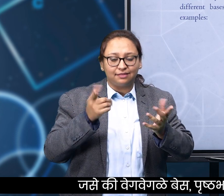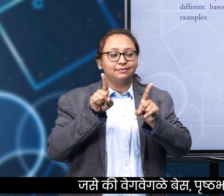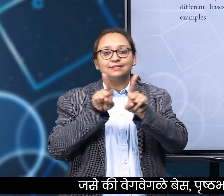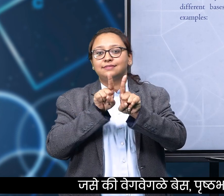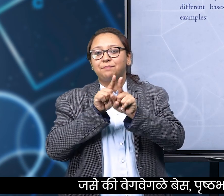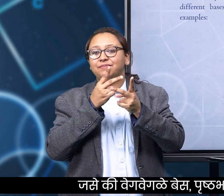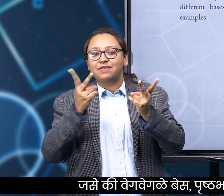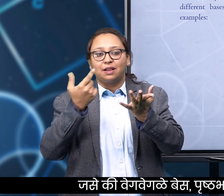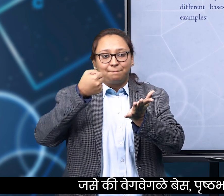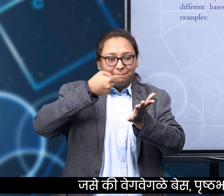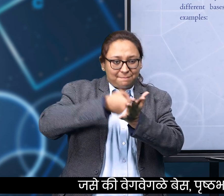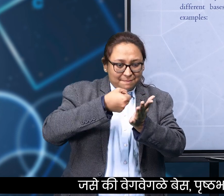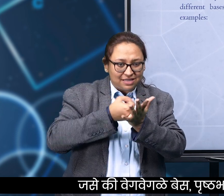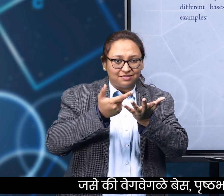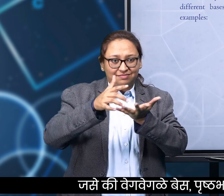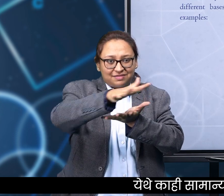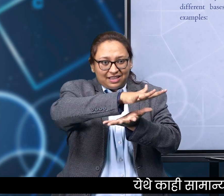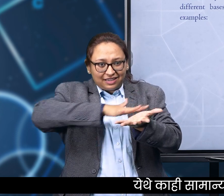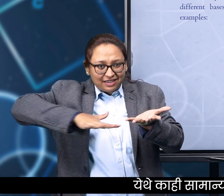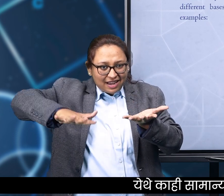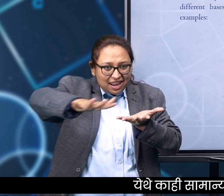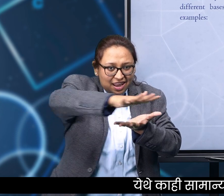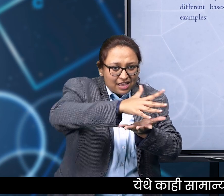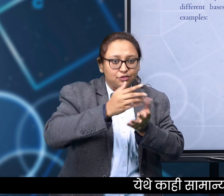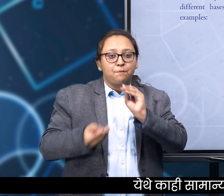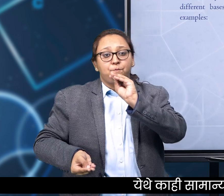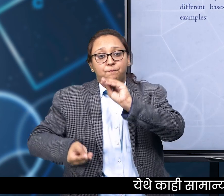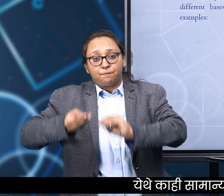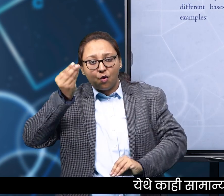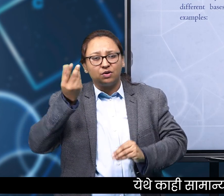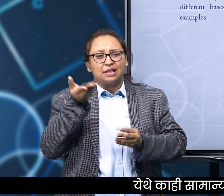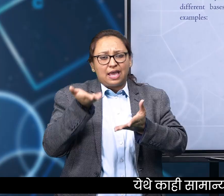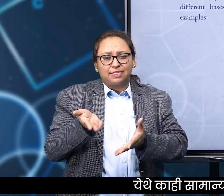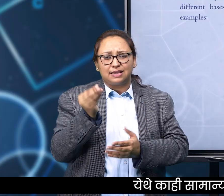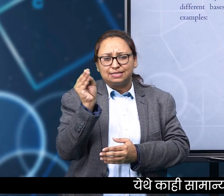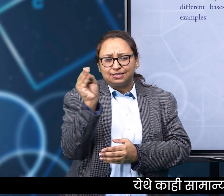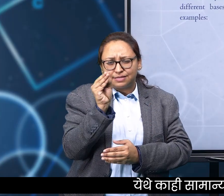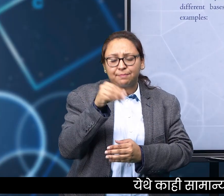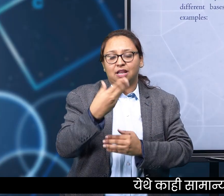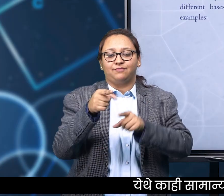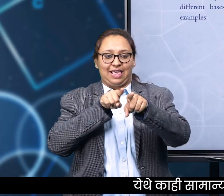पृष्ठभागाचे क्षेत्रफळ आणि आकारमान. येथे काही सामान्य उदाहरणे दिली आहेत.